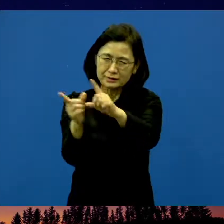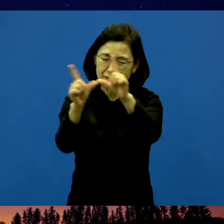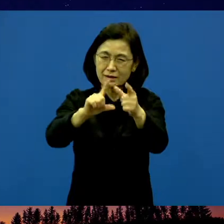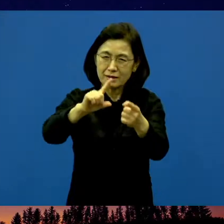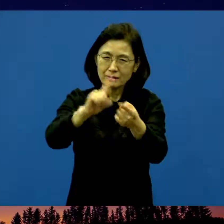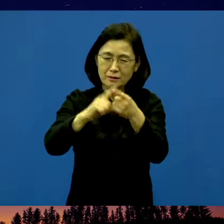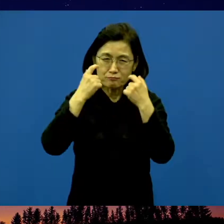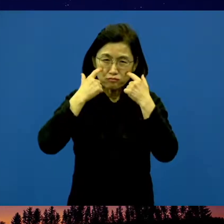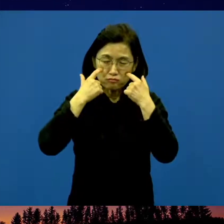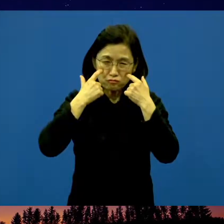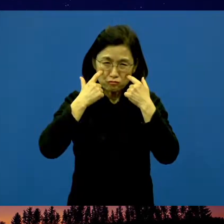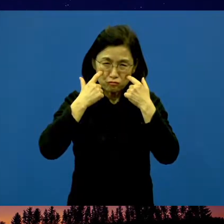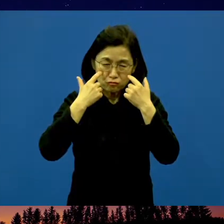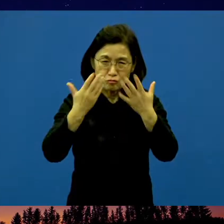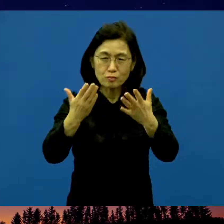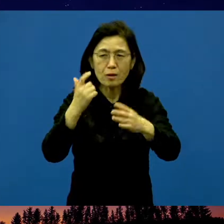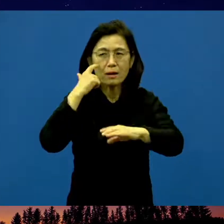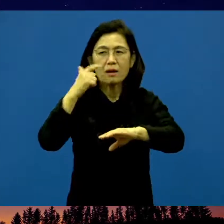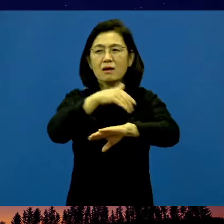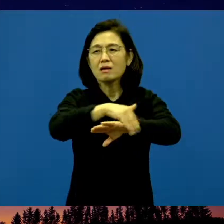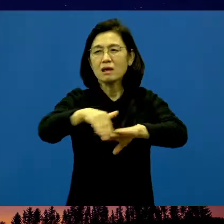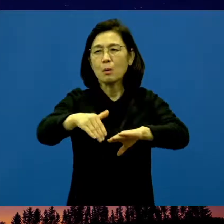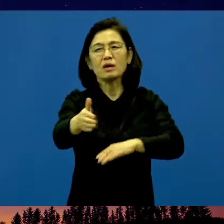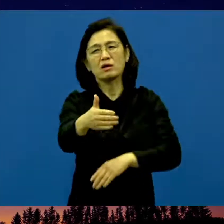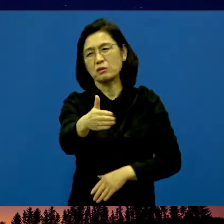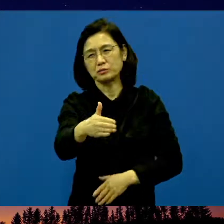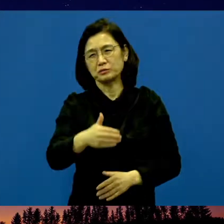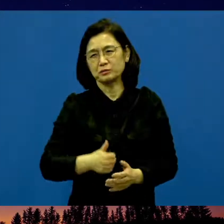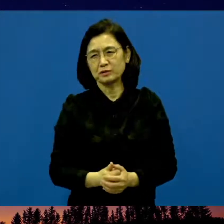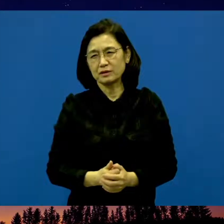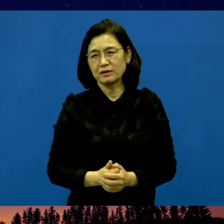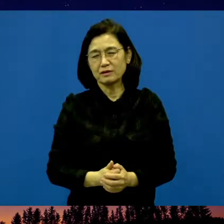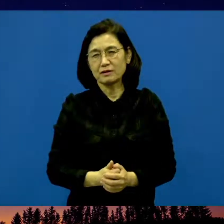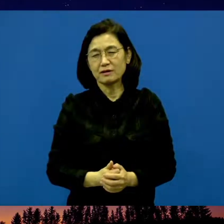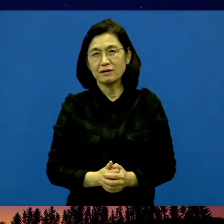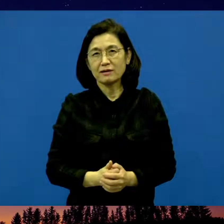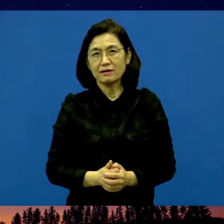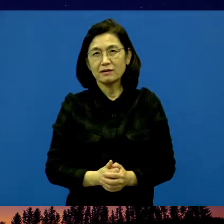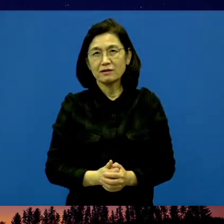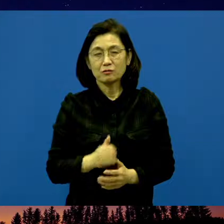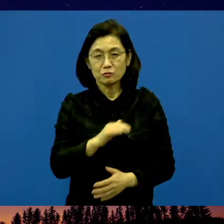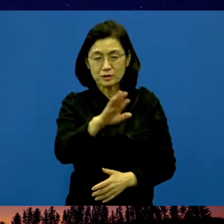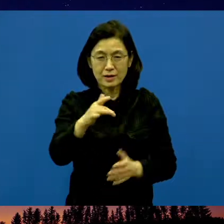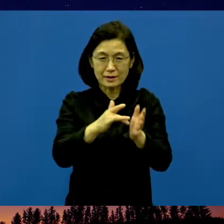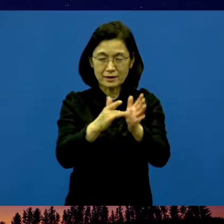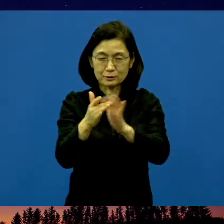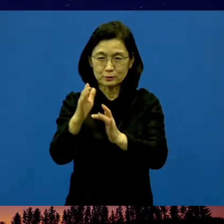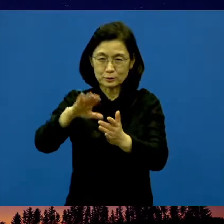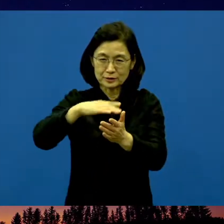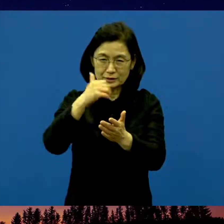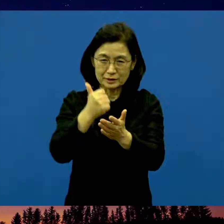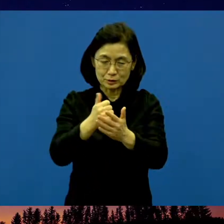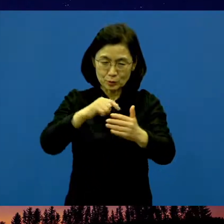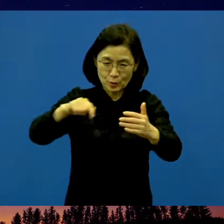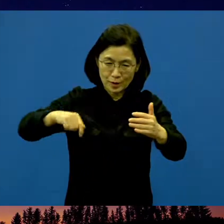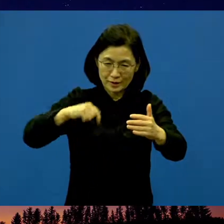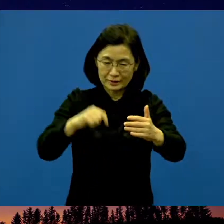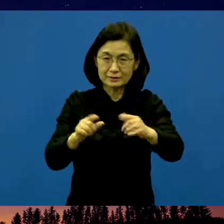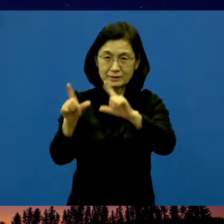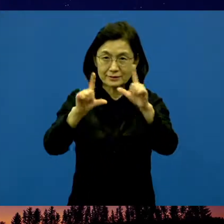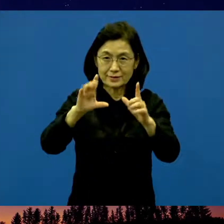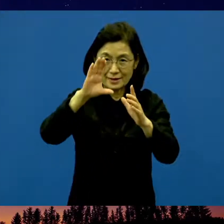대한 분명한 그런 로드맵이 없는 것이죠. 그래서 삶에 우리가 예수 그리스도 안에 나올 때 우리의 삶의 모든